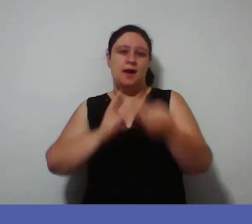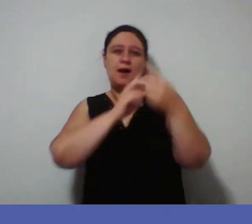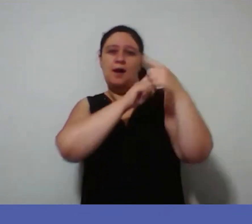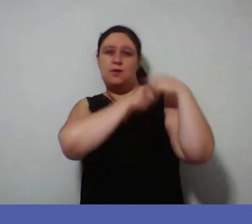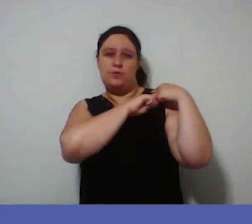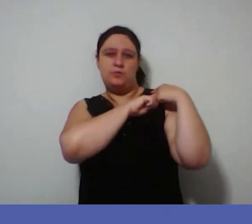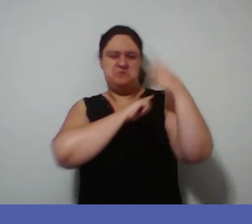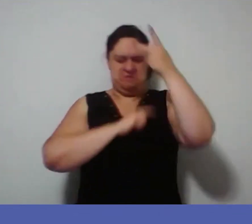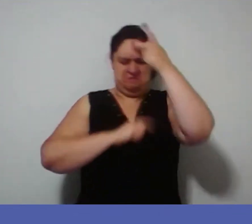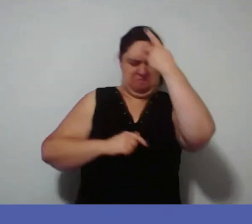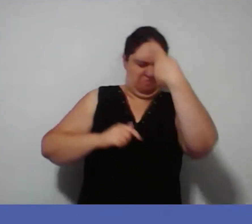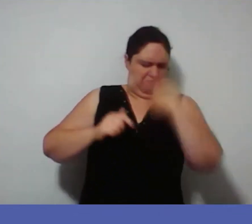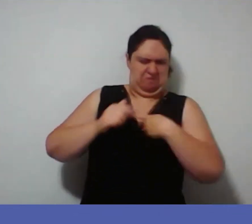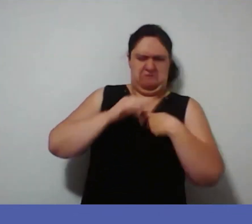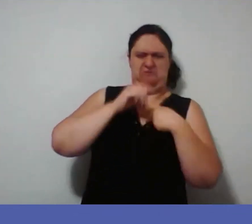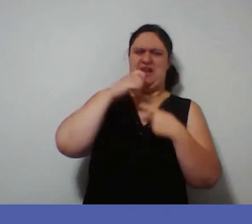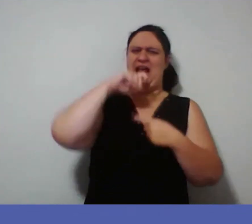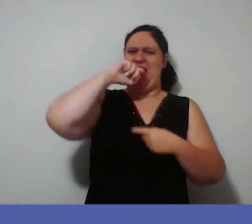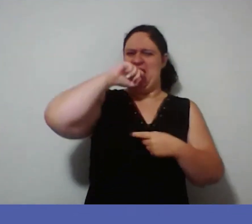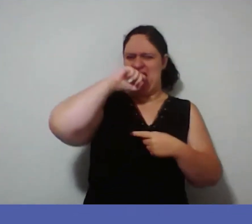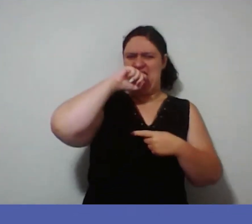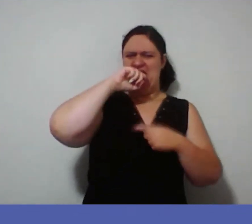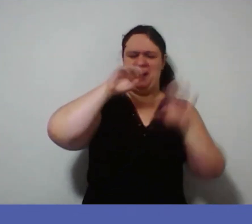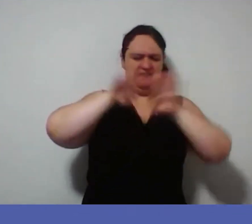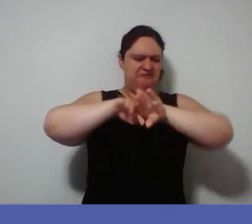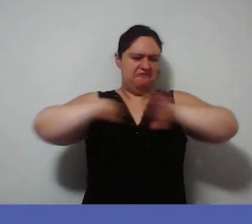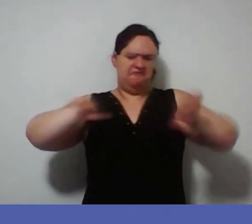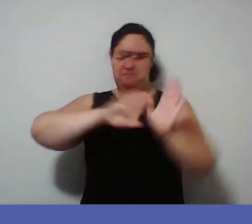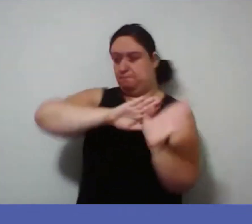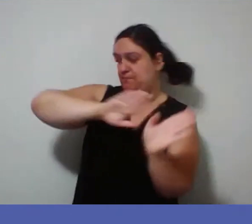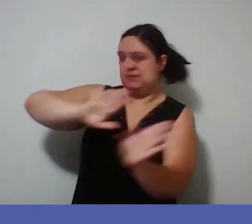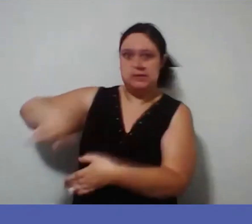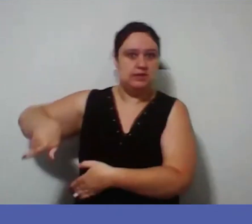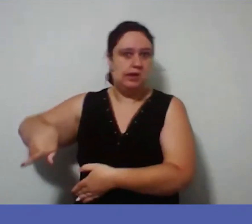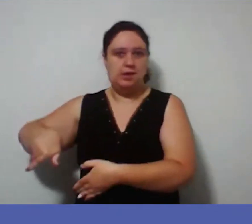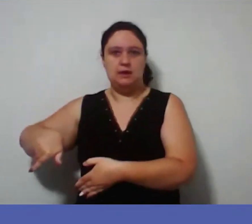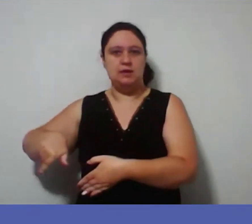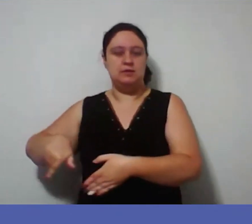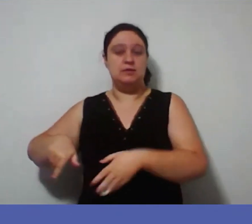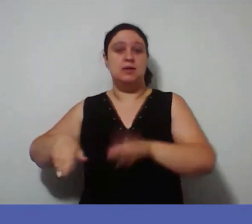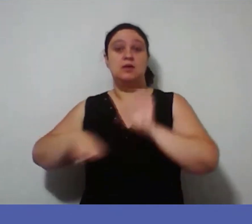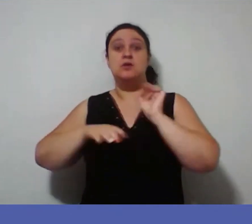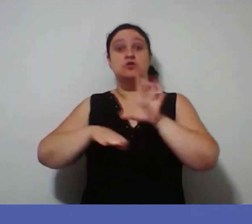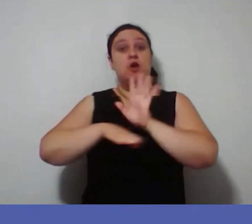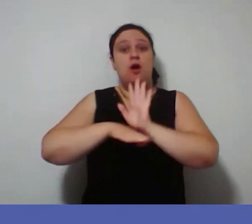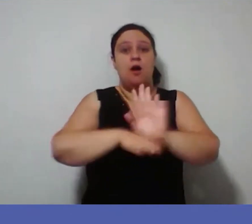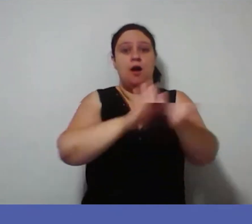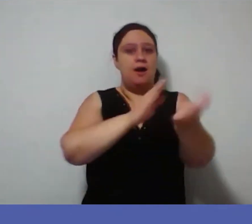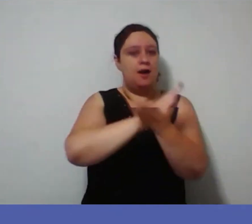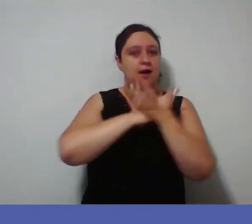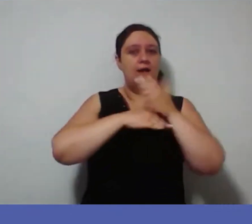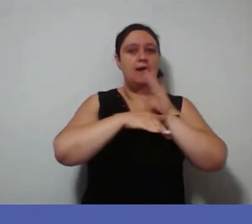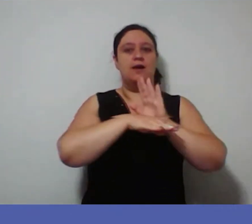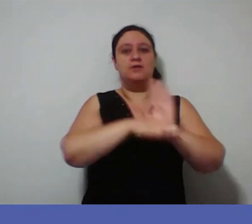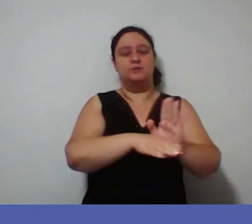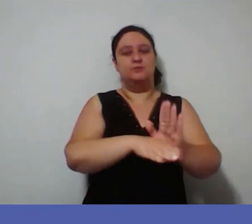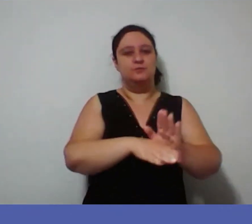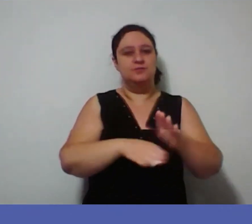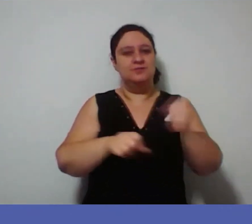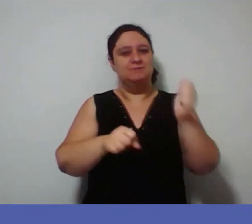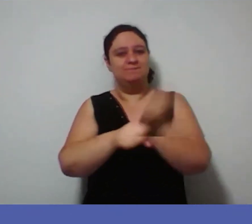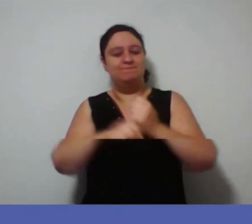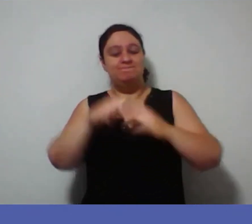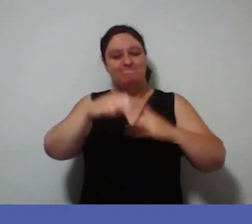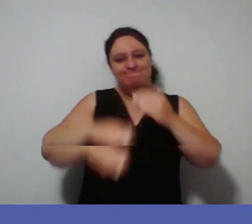de inveja, de divisão, ajudando um ao outro a crescerem em Cristo em amor. E